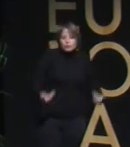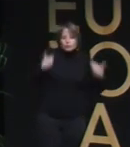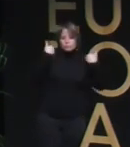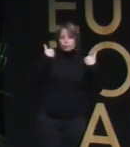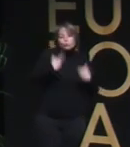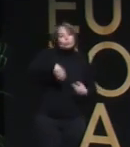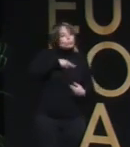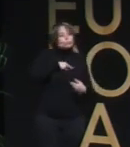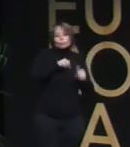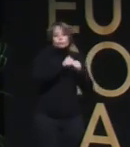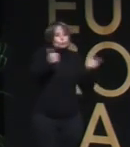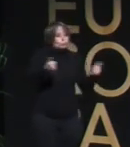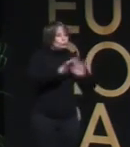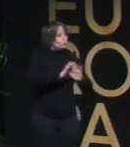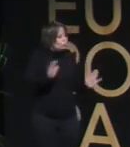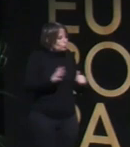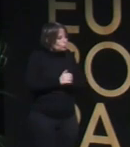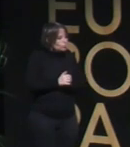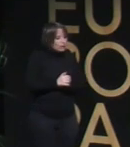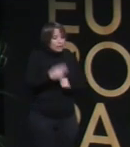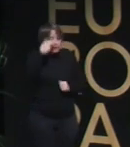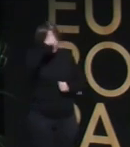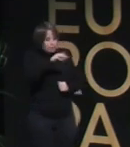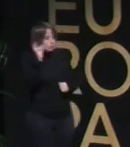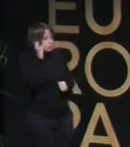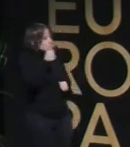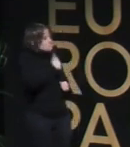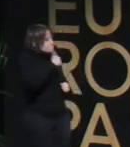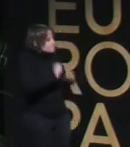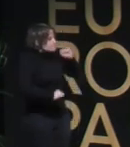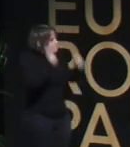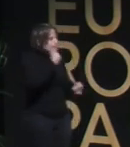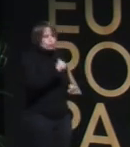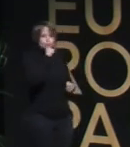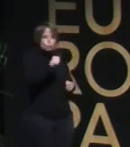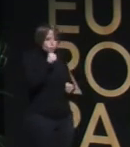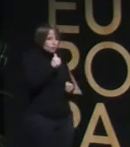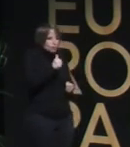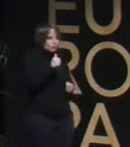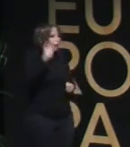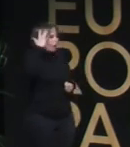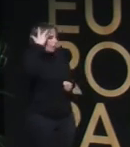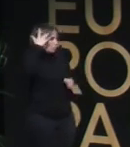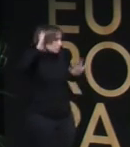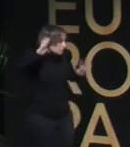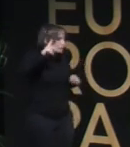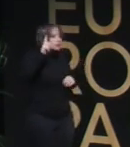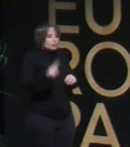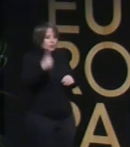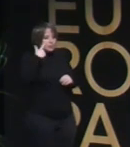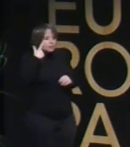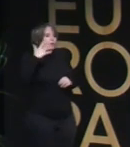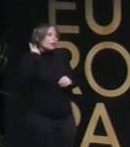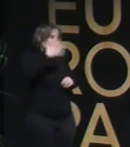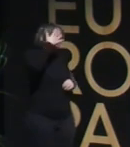hemos decidido una ruptura. Y el niño y la niña lo normal es que se resista, que se enfade, que no quiera, excepto un adolescente. Porque un adolescente te haya avistardado,